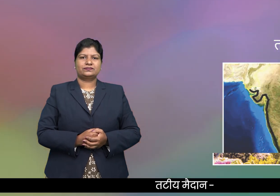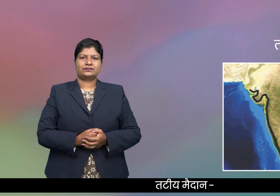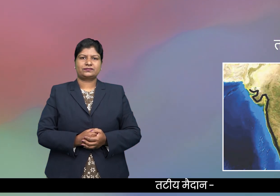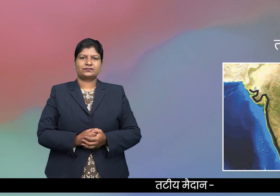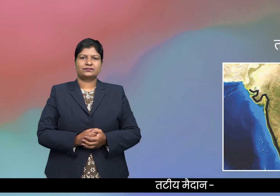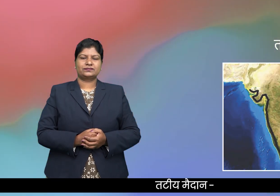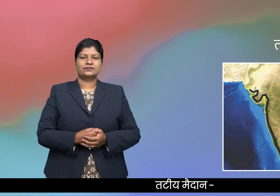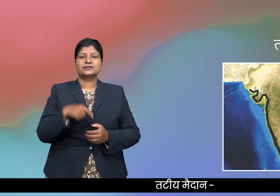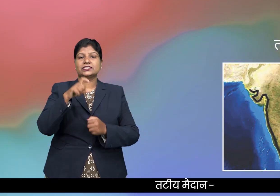तटीय मैदान